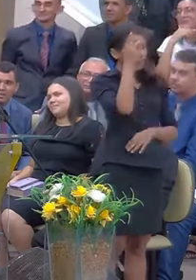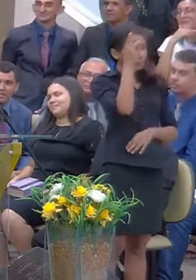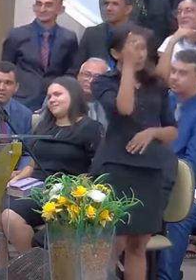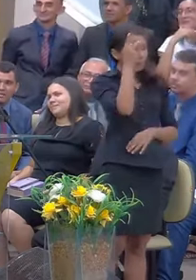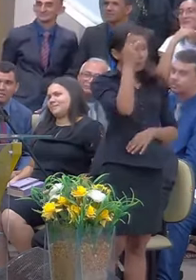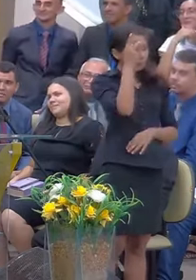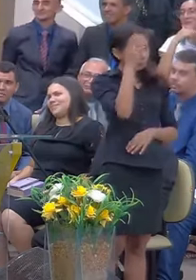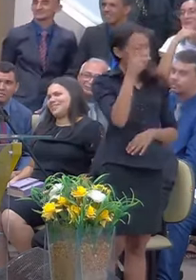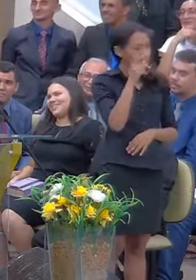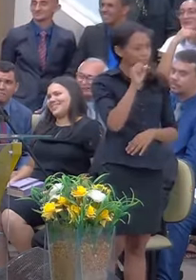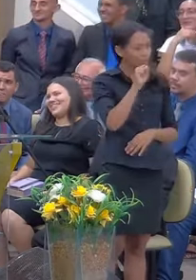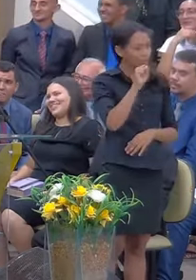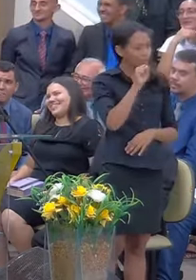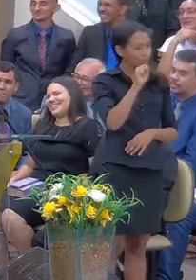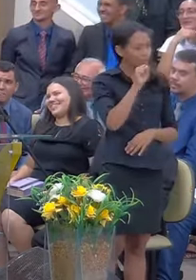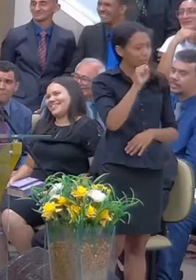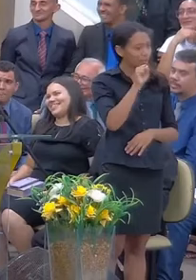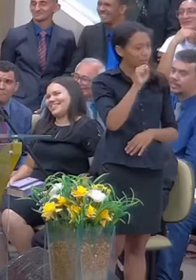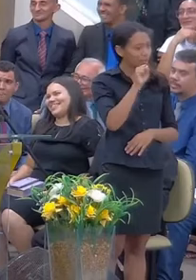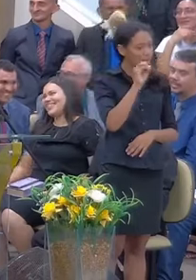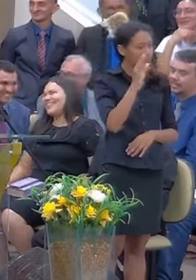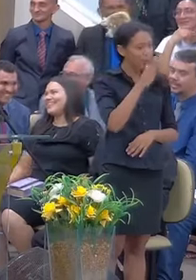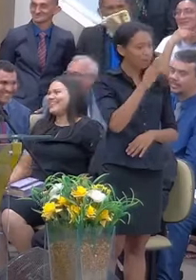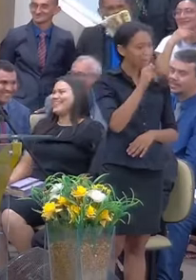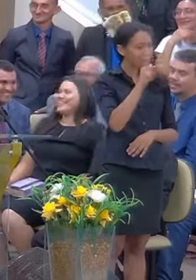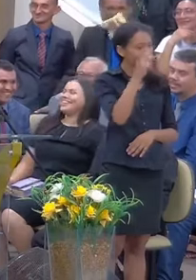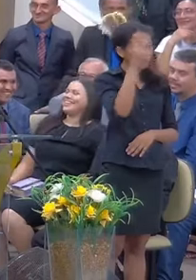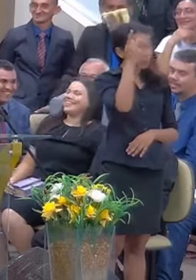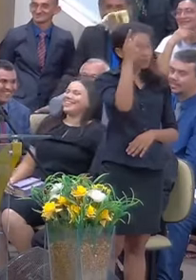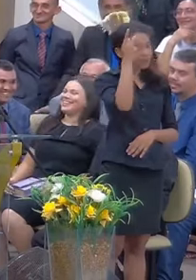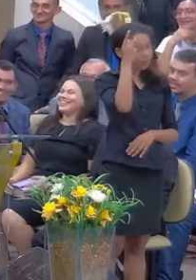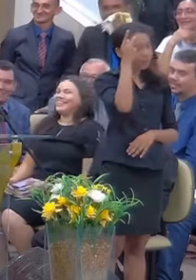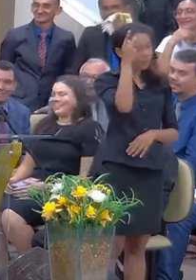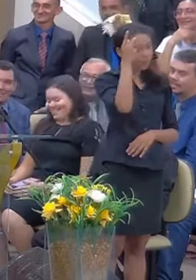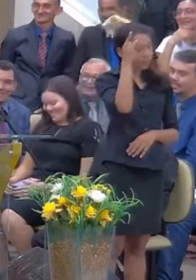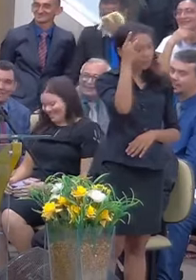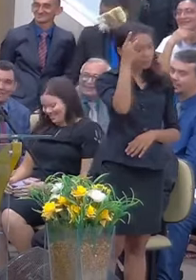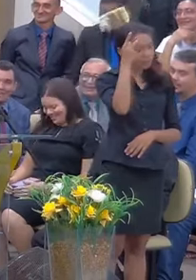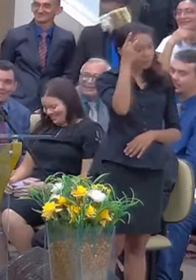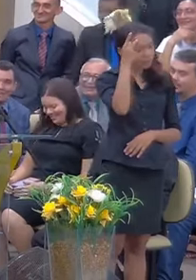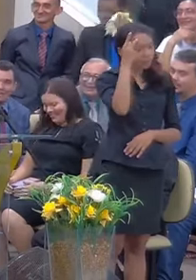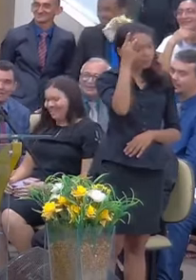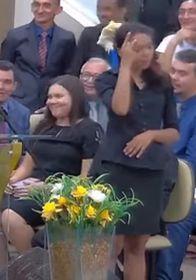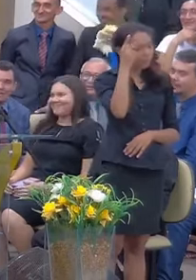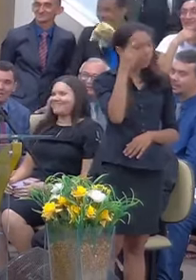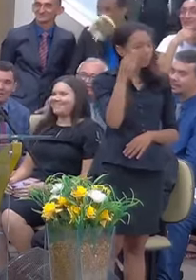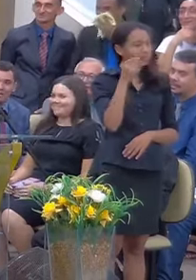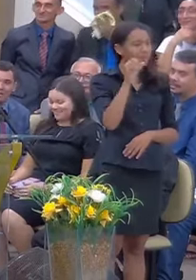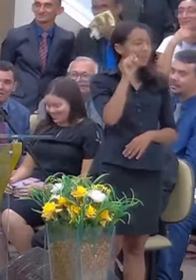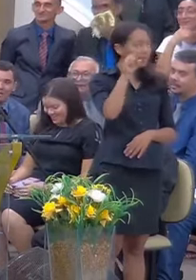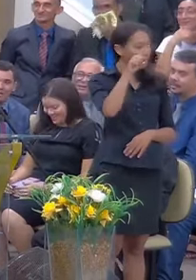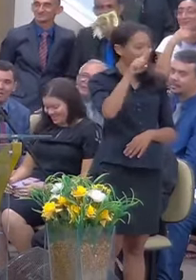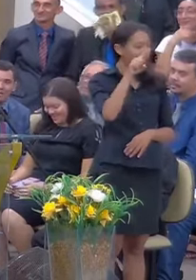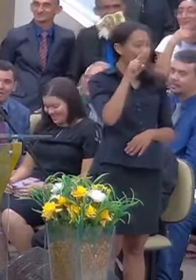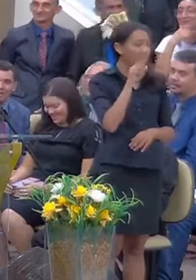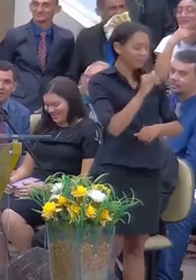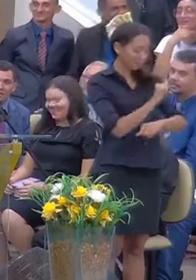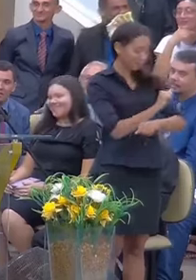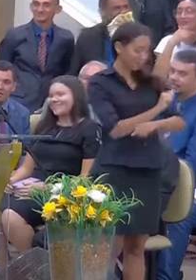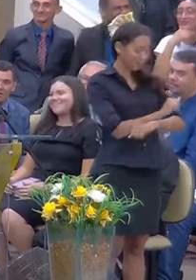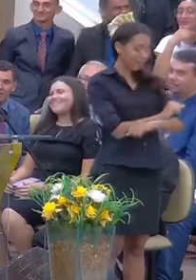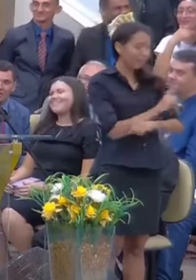Deus, olha onde eu vim entrar. Que eu pensei que era assembleia. Disse, não, pastor, aqui é assembleia. Eu disse, pô, eu vou. Aí